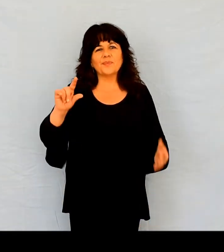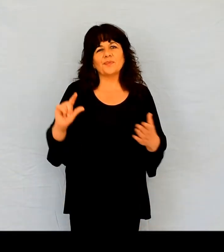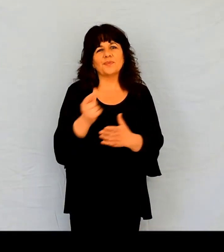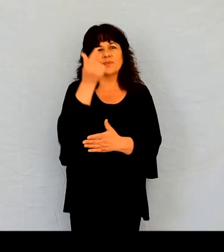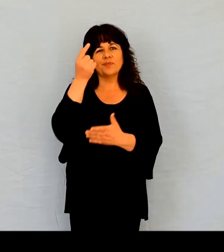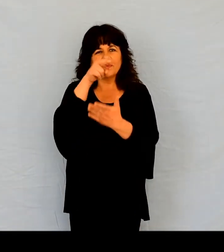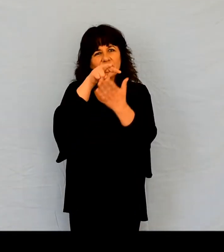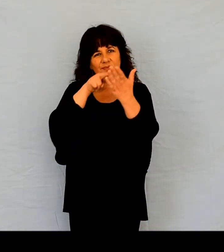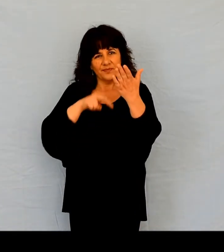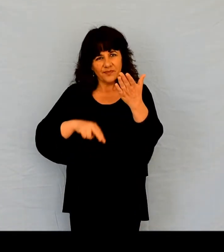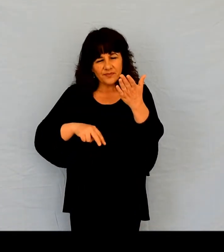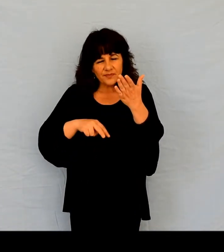Deuxième lecture.